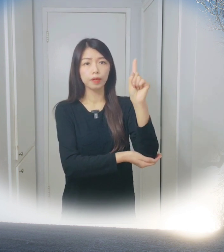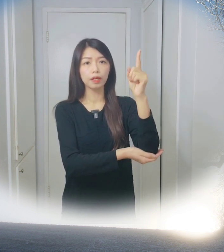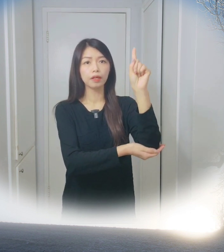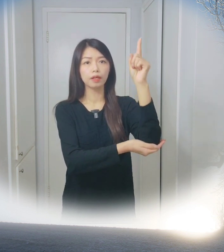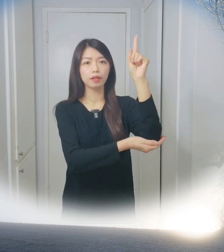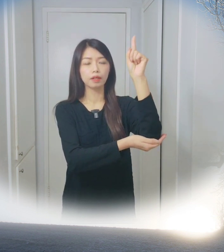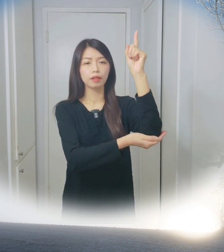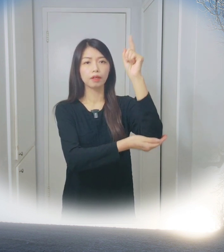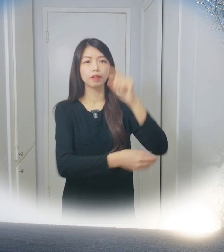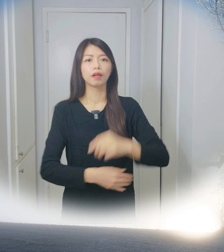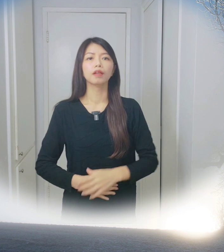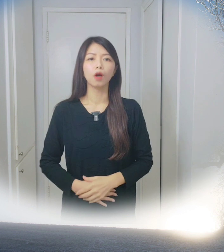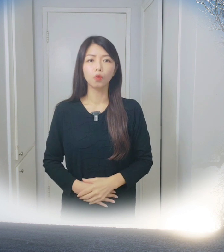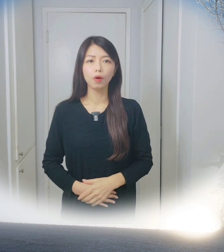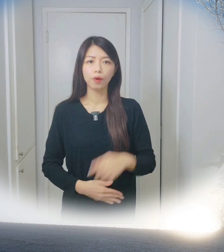높이